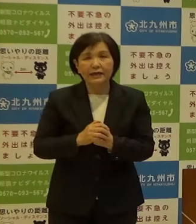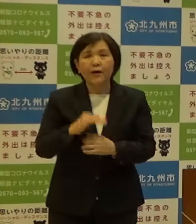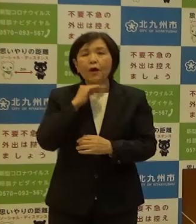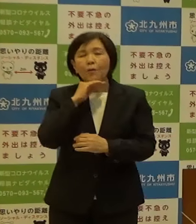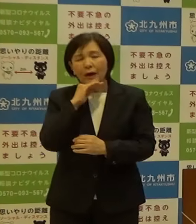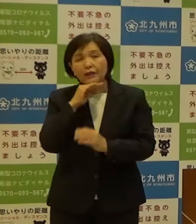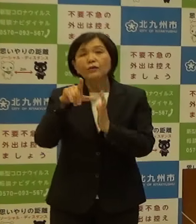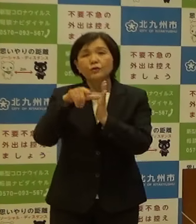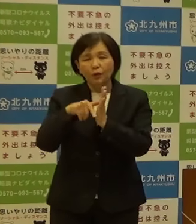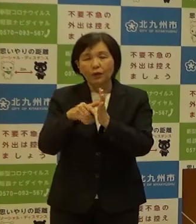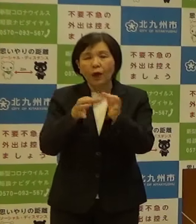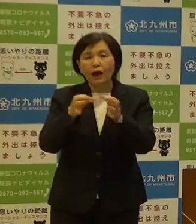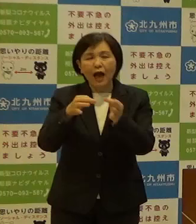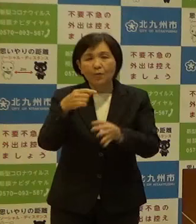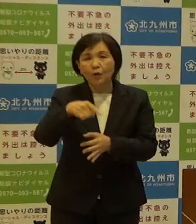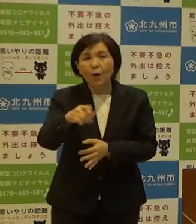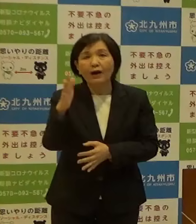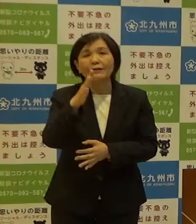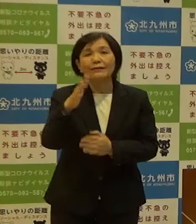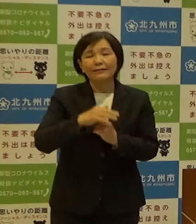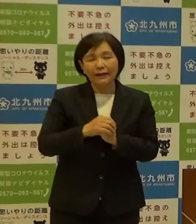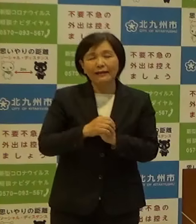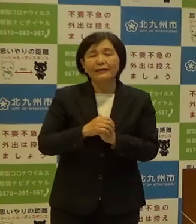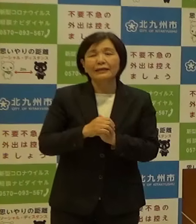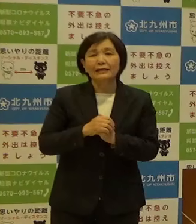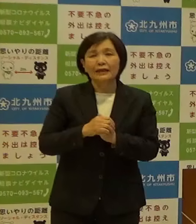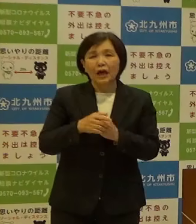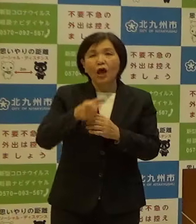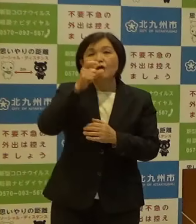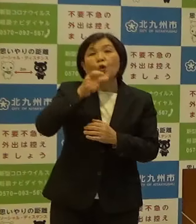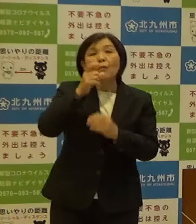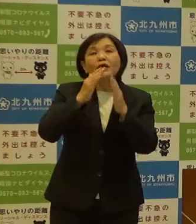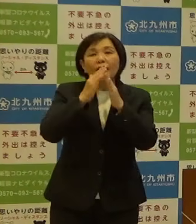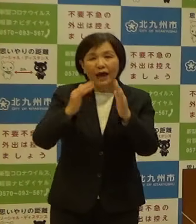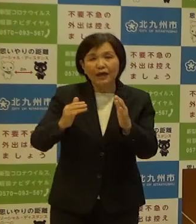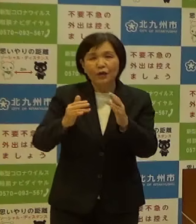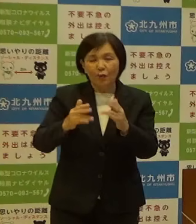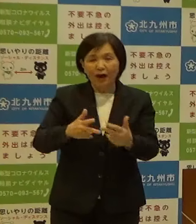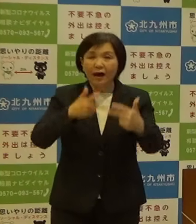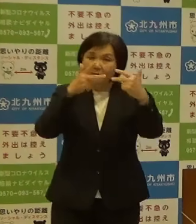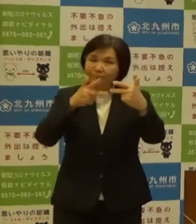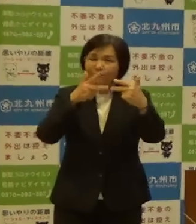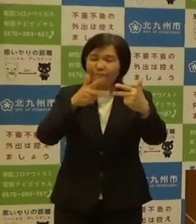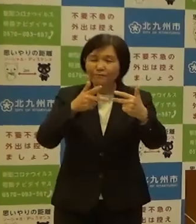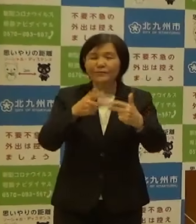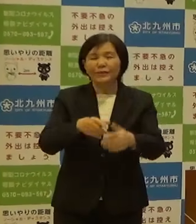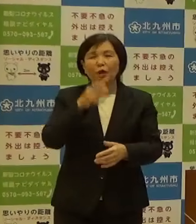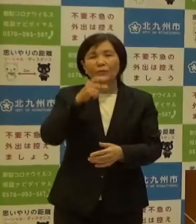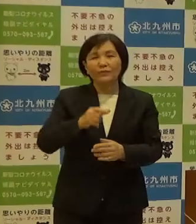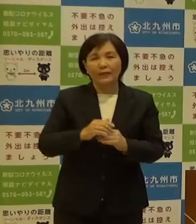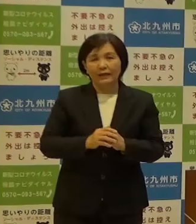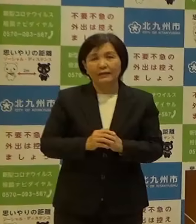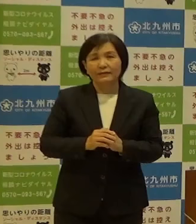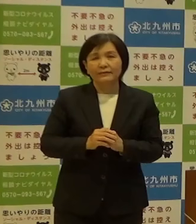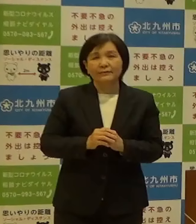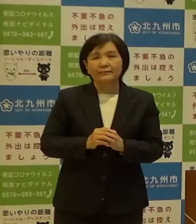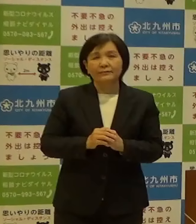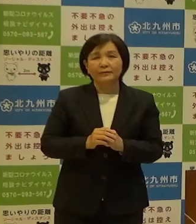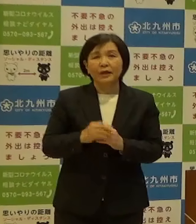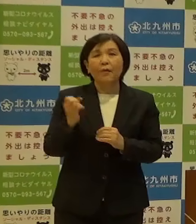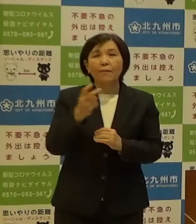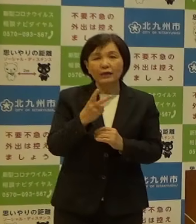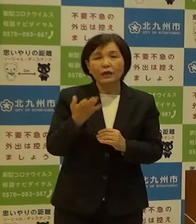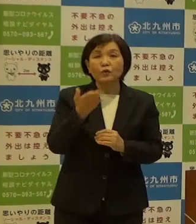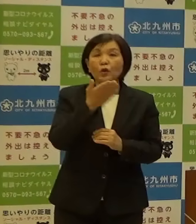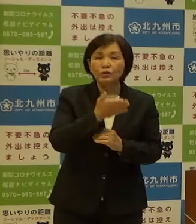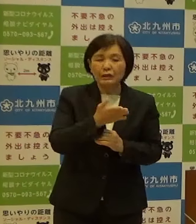て、飲み会、交流会はオンラインで、特にその次は皆様方